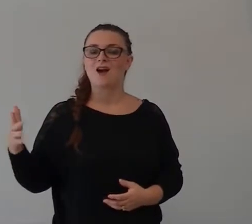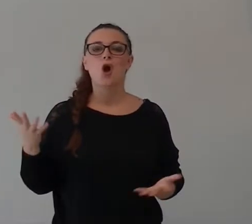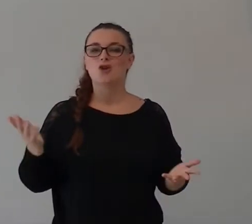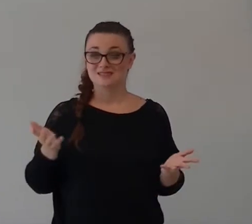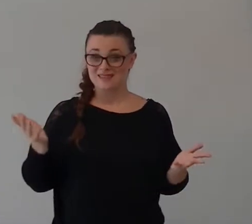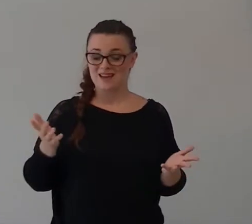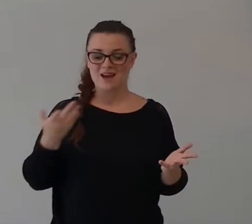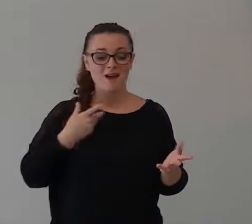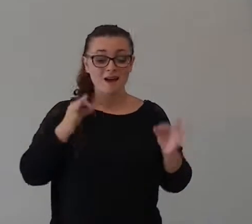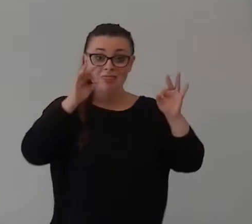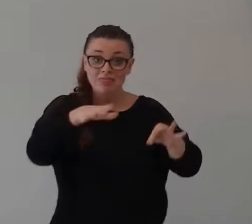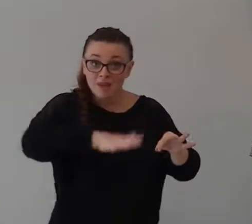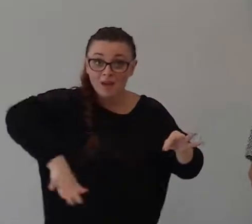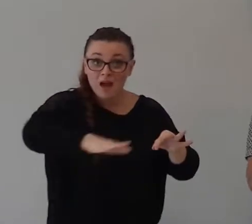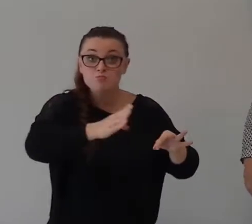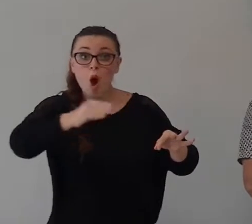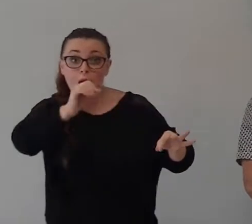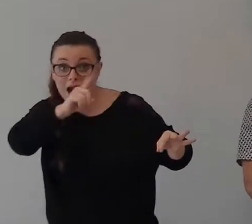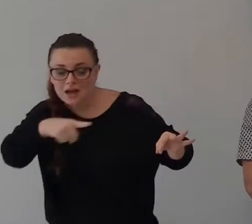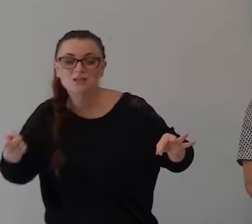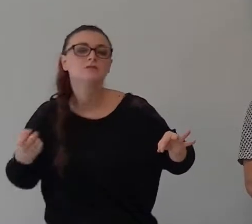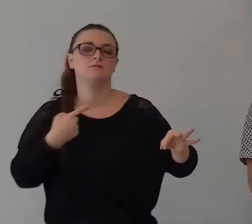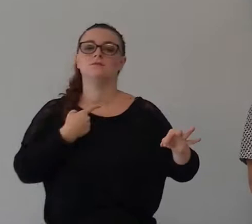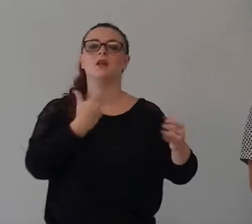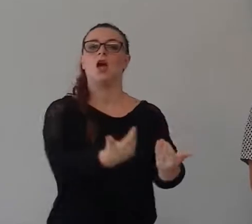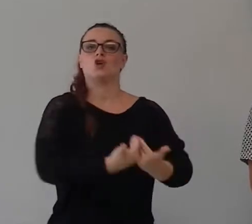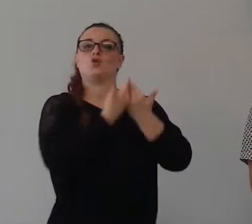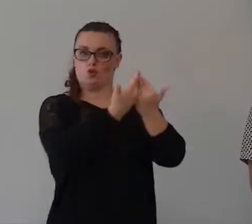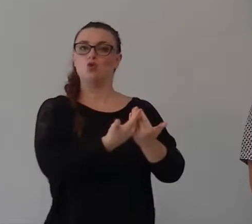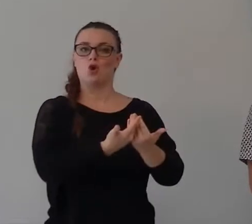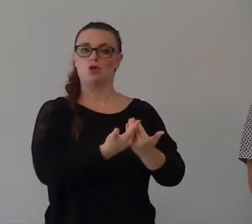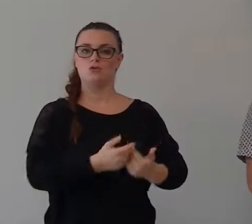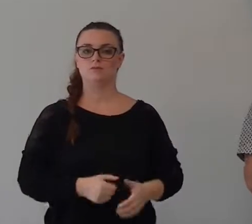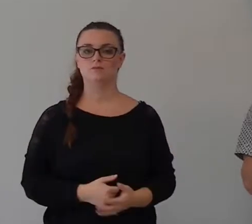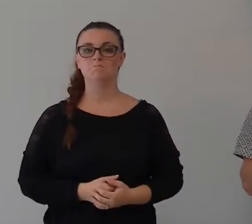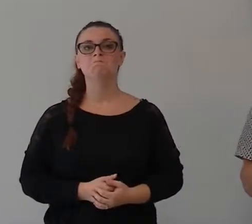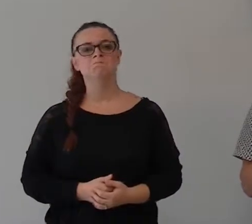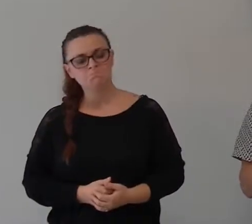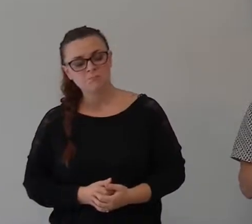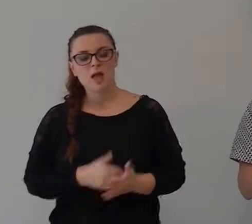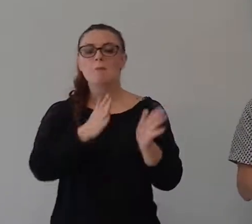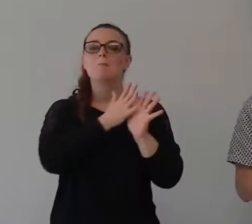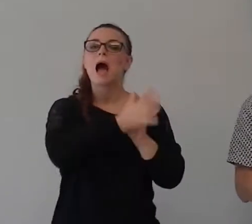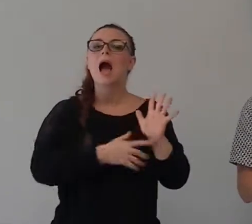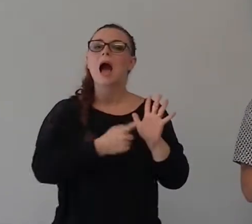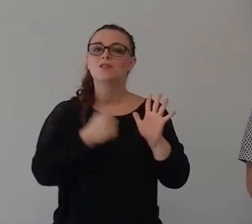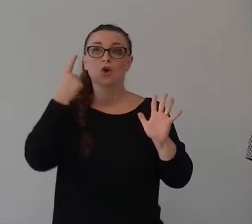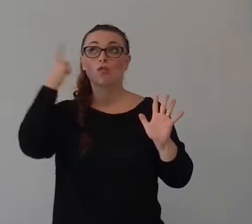qualcuno. Non vede ancora la mano invisibile di Dio, non la vede ancora, ma ne è consapevole.